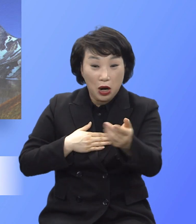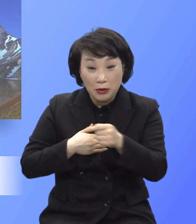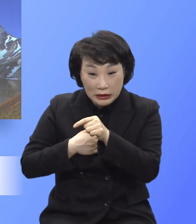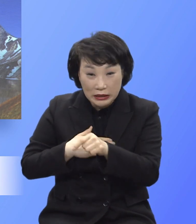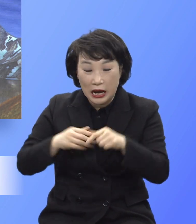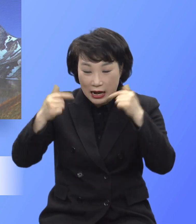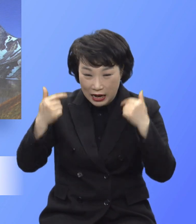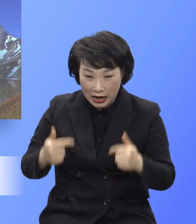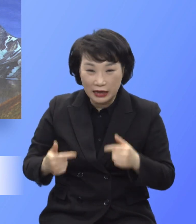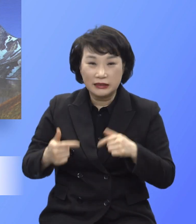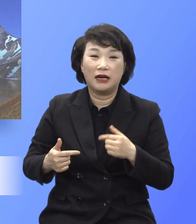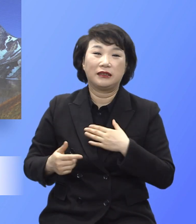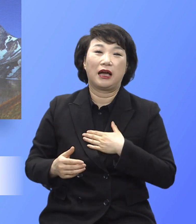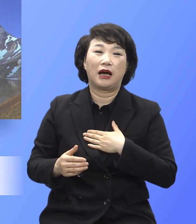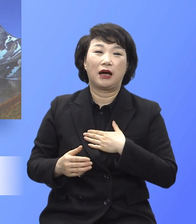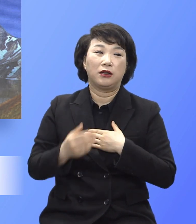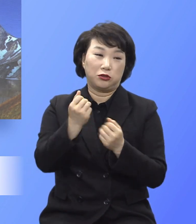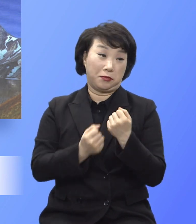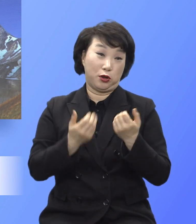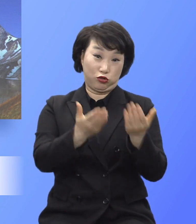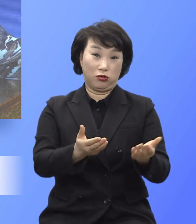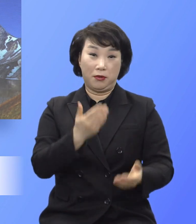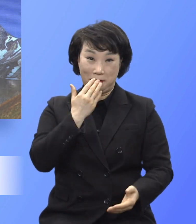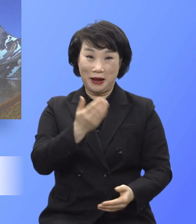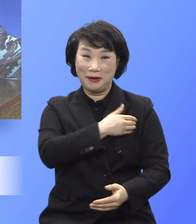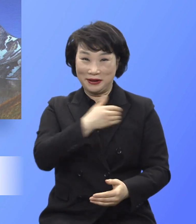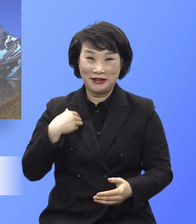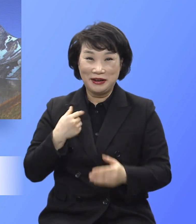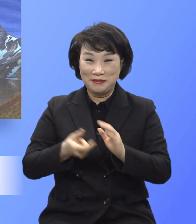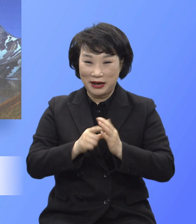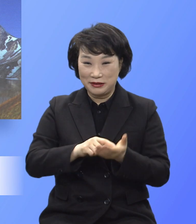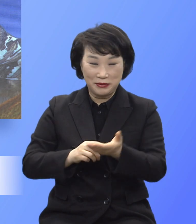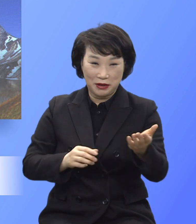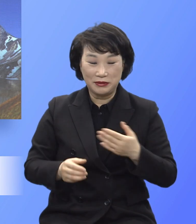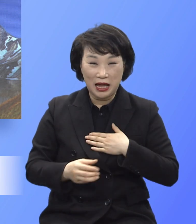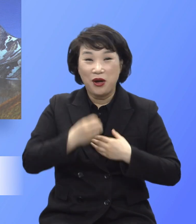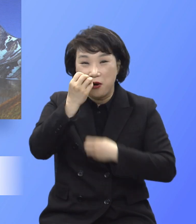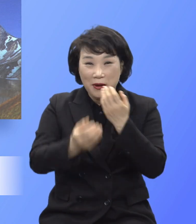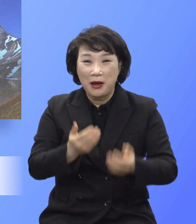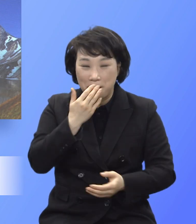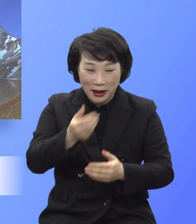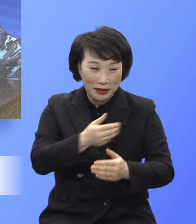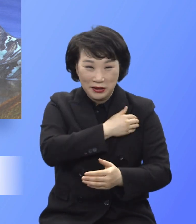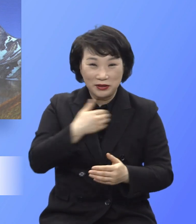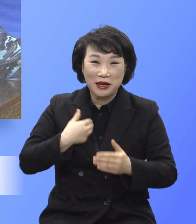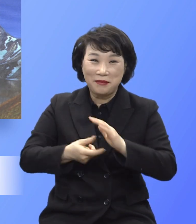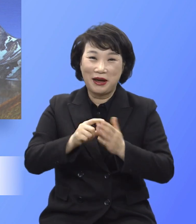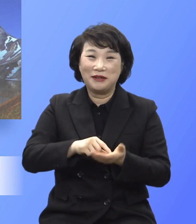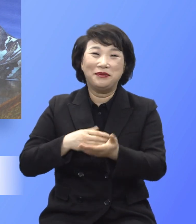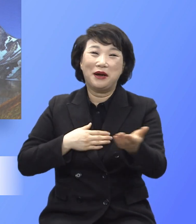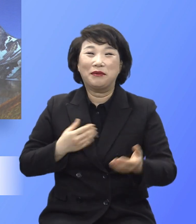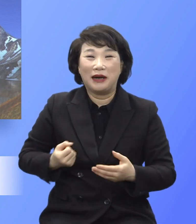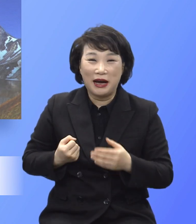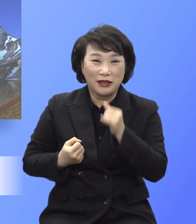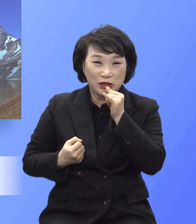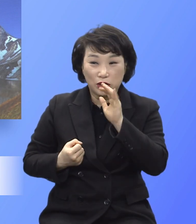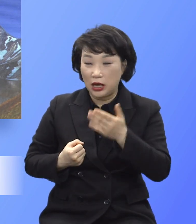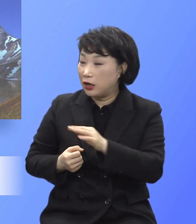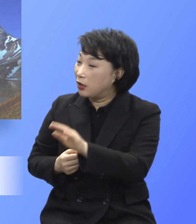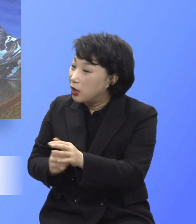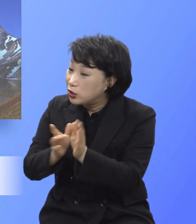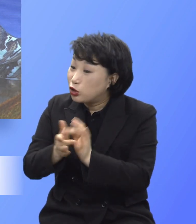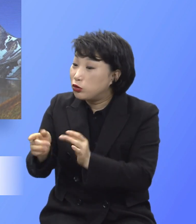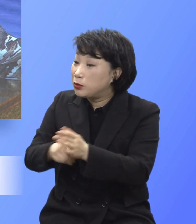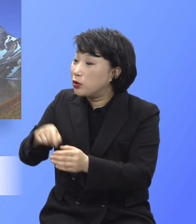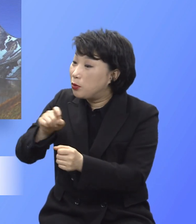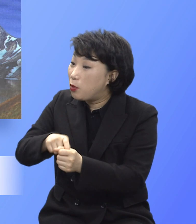이것은 언제나 내가 설명할 수 있어야 되고 고백할 수 있어야 되고, 너 예수 왜